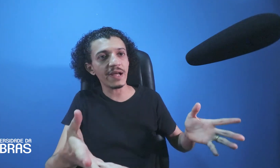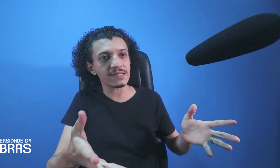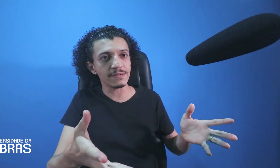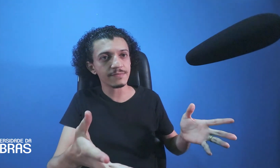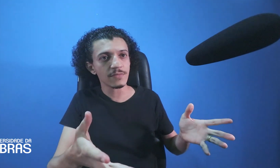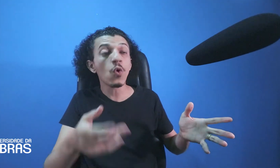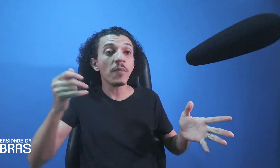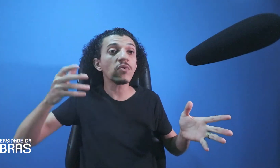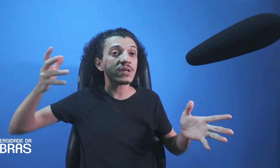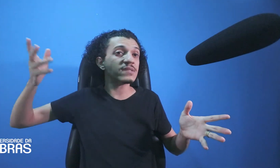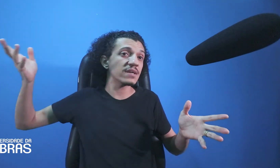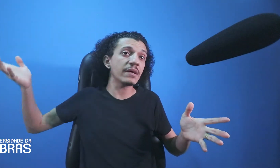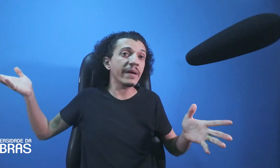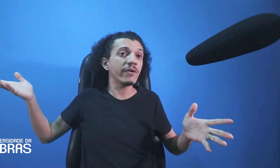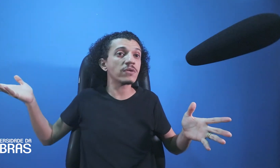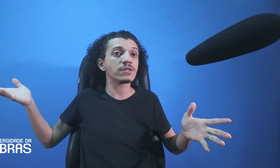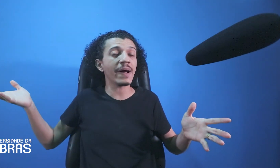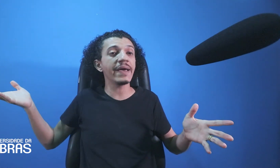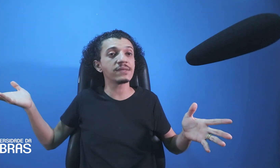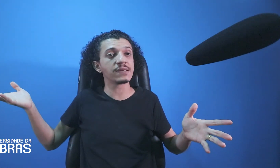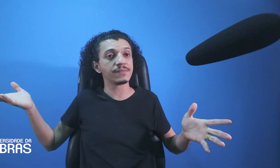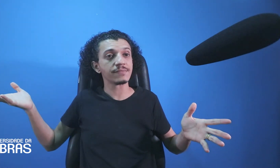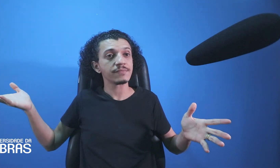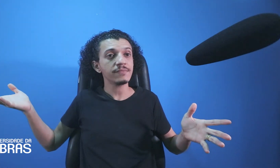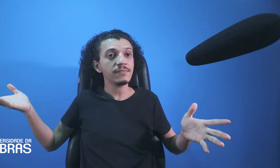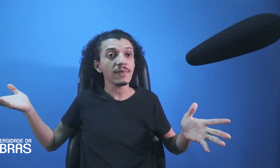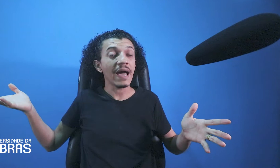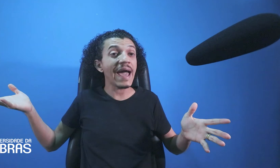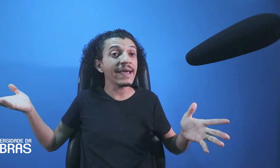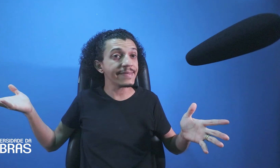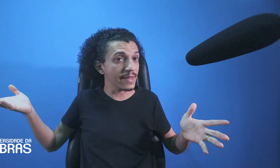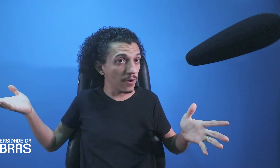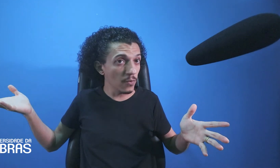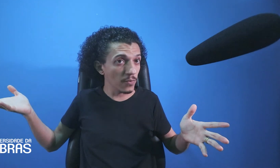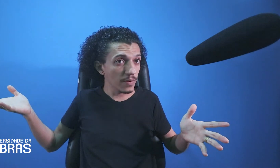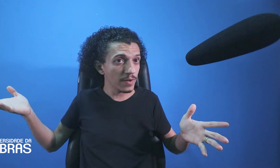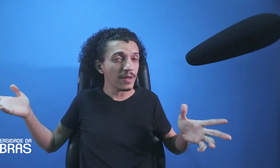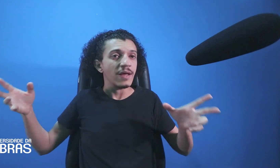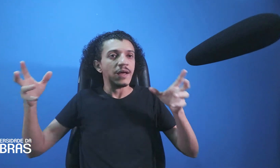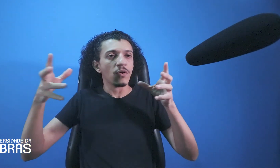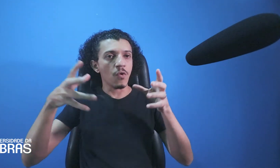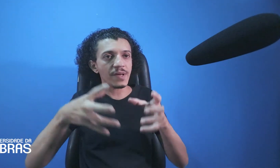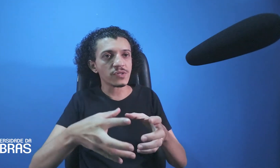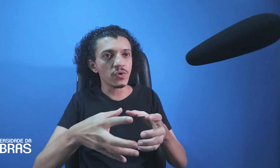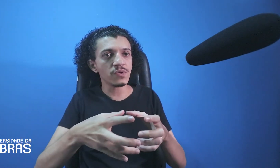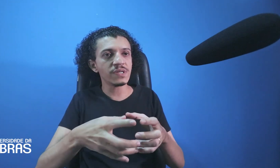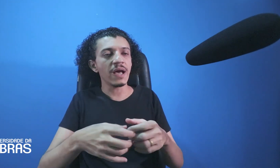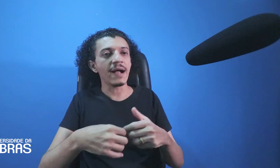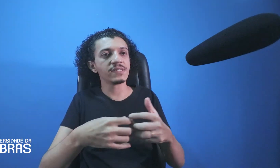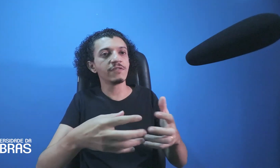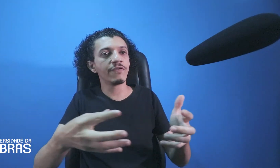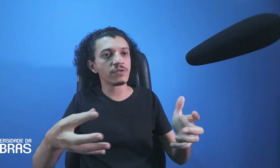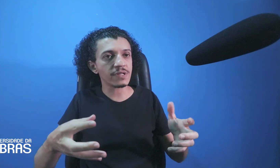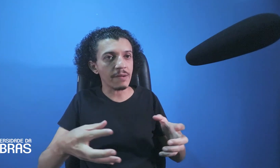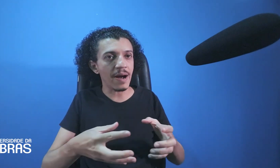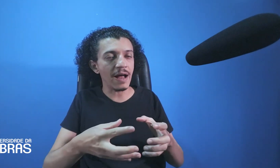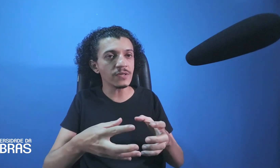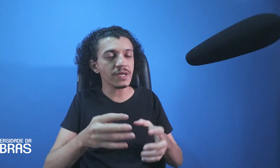nobreza, como acontecia também em outros países. Então, começou-se a desenvolver os trabalhos